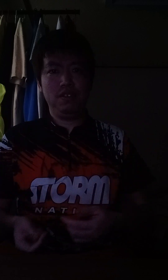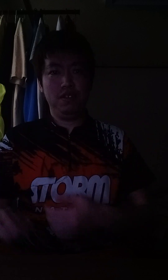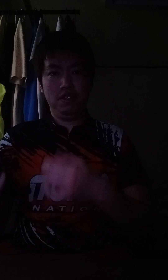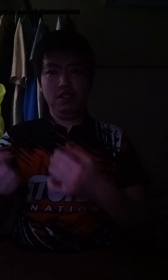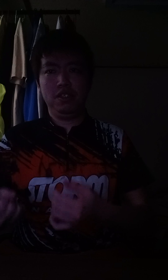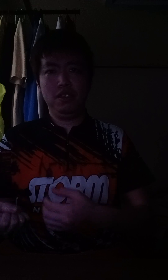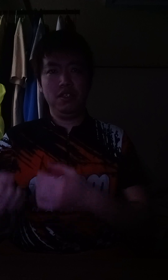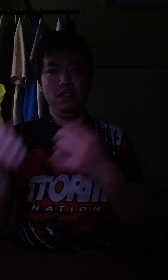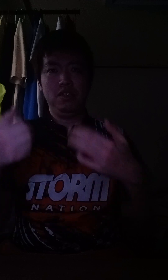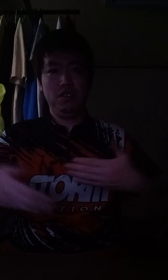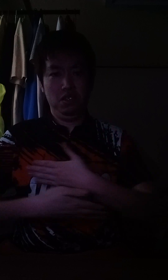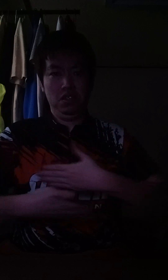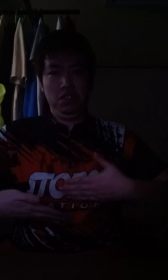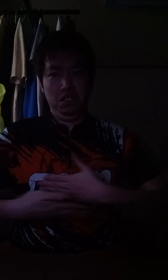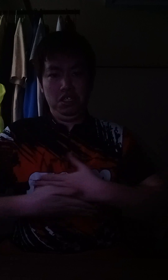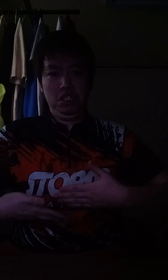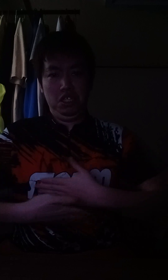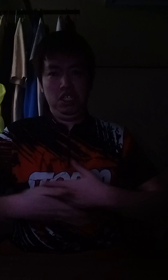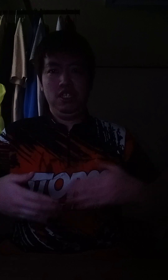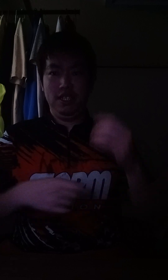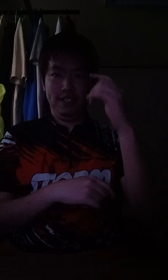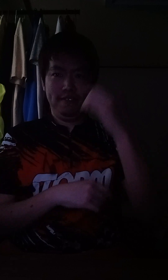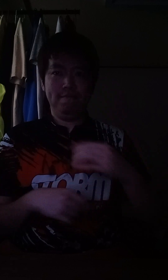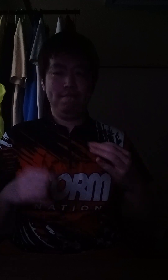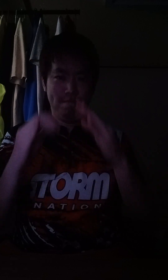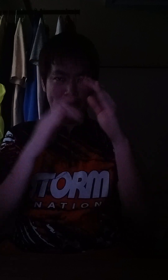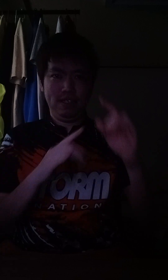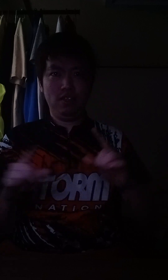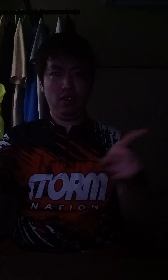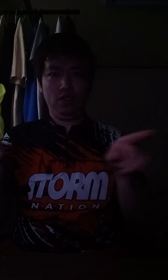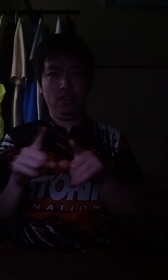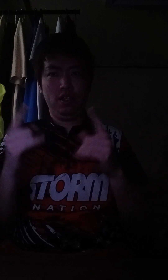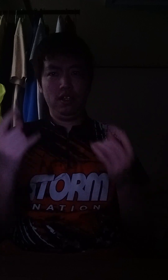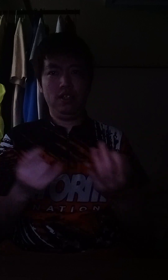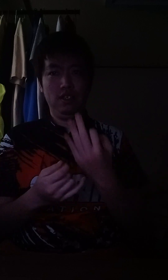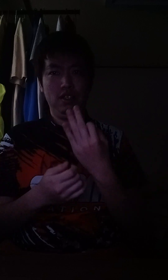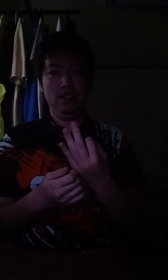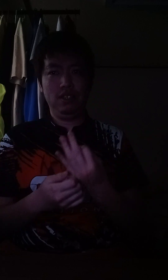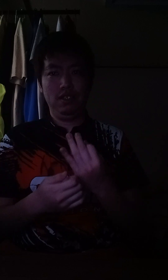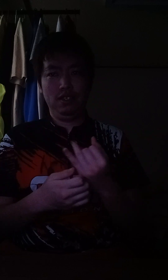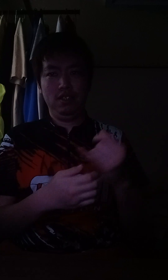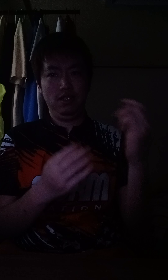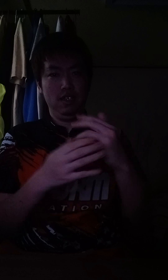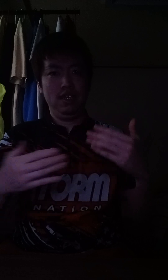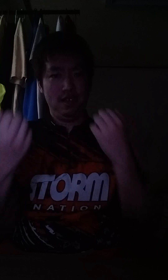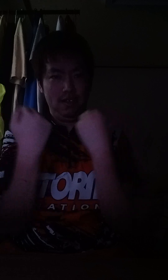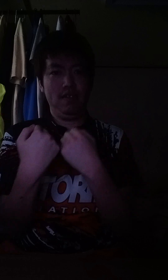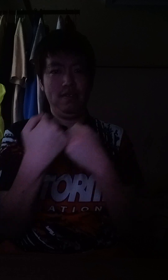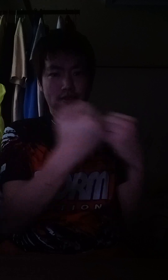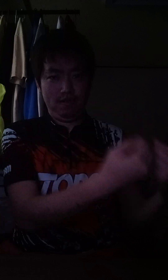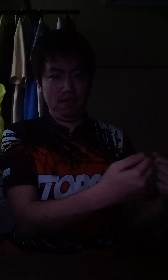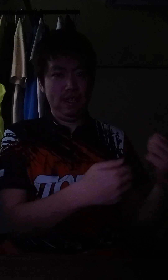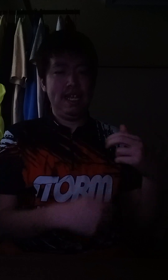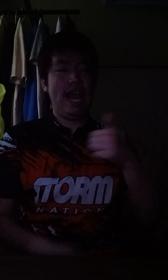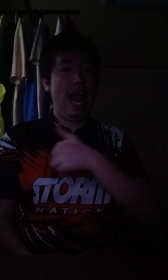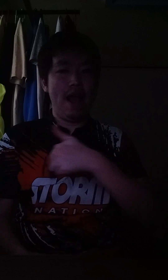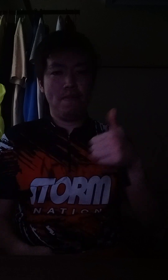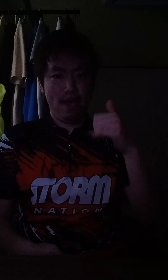승현이의 목욕만큼은 엄마 아빠가 함께하고 있는데요. 승현이를 안아 욕실로 옮기는 것은 아빠의